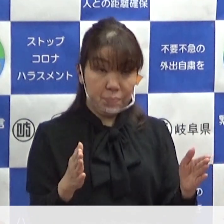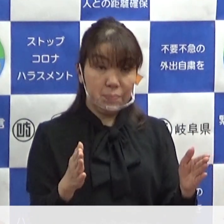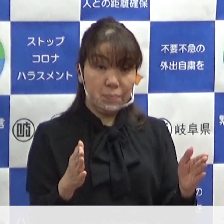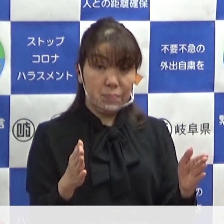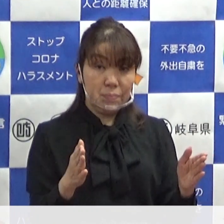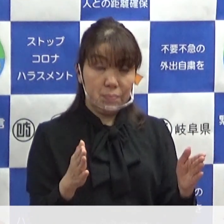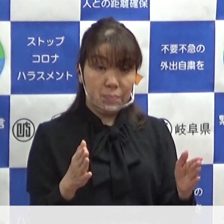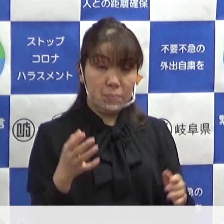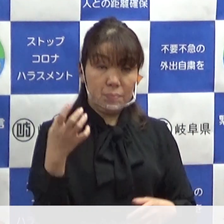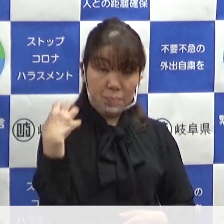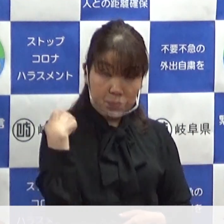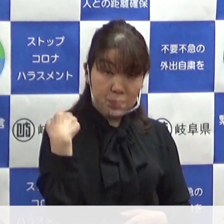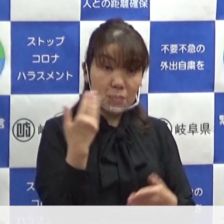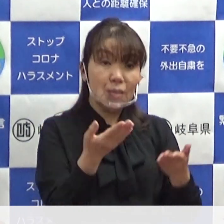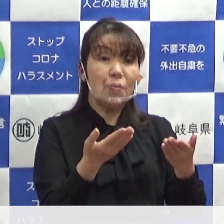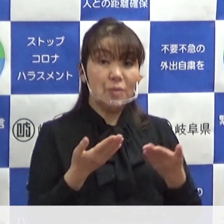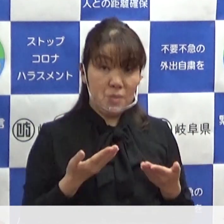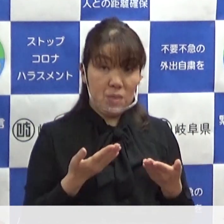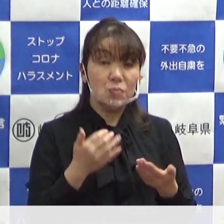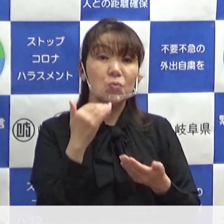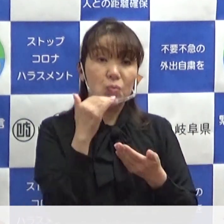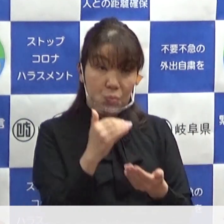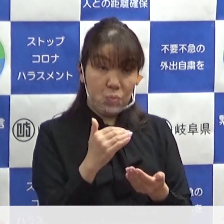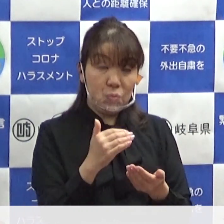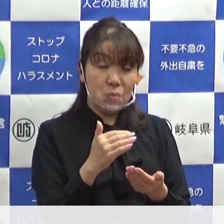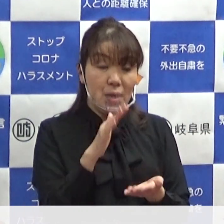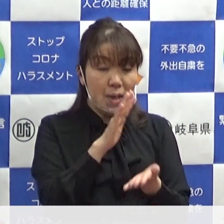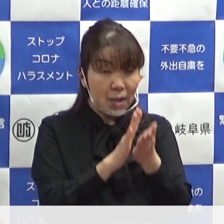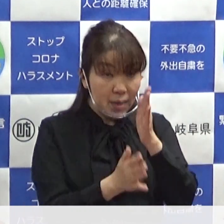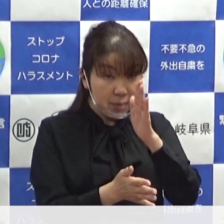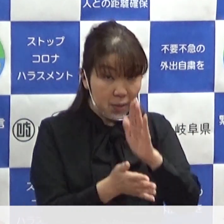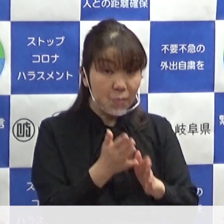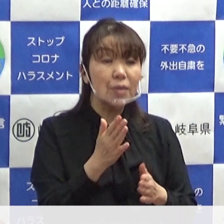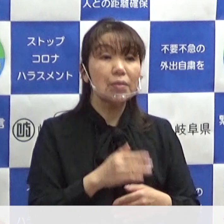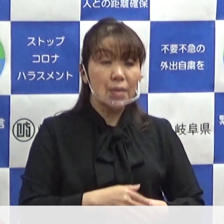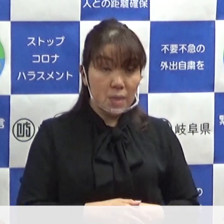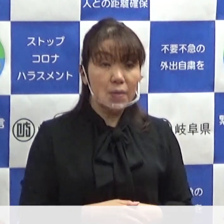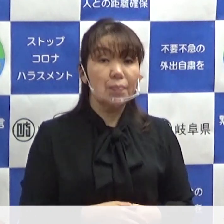重責を担わせていただくということでありますので、改めて、